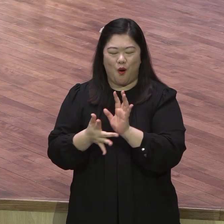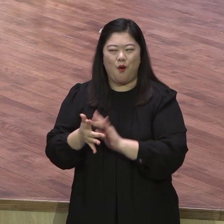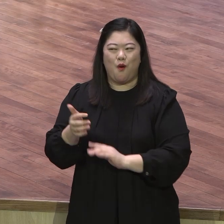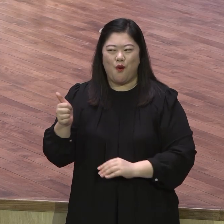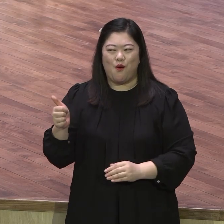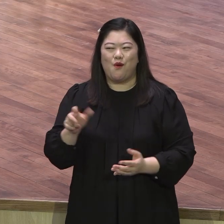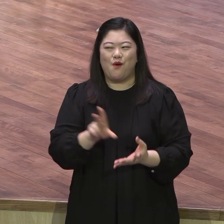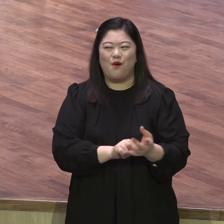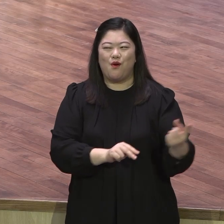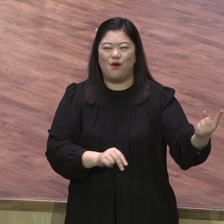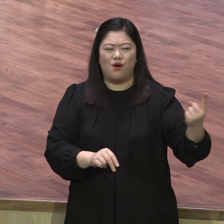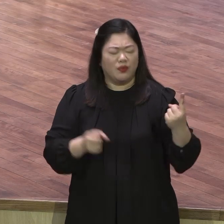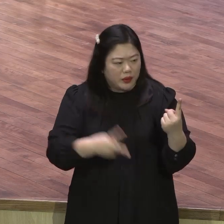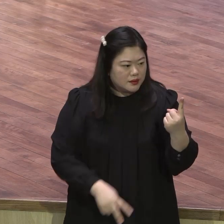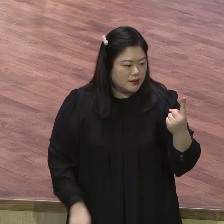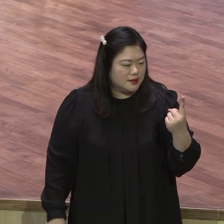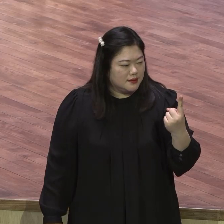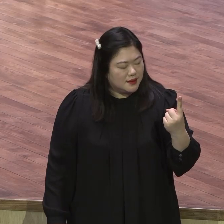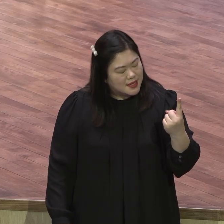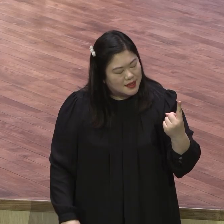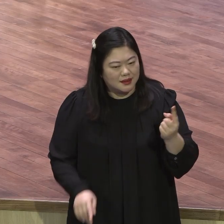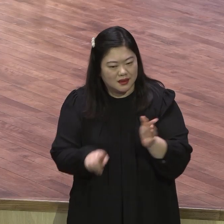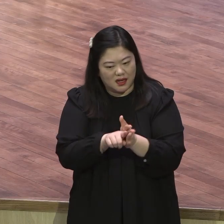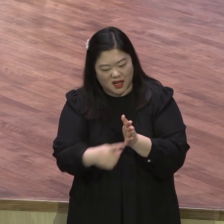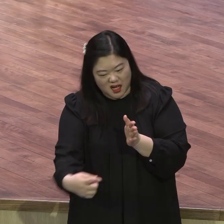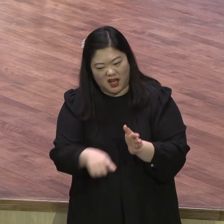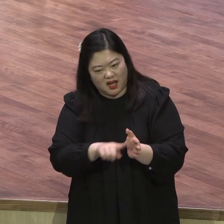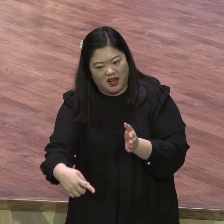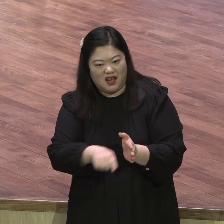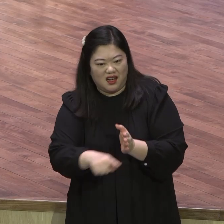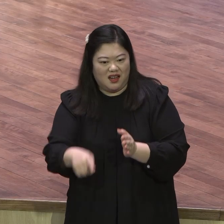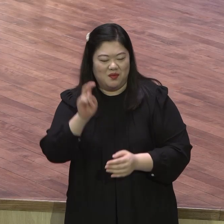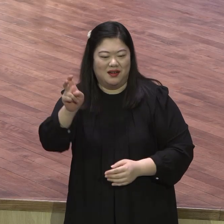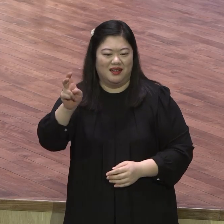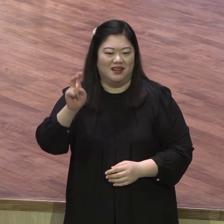지금 우리가 이 코로나19로 인해서 많은 역경을 쳐 있습니다. 그러나